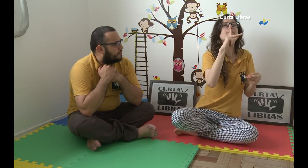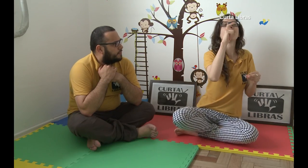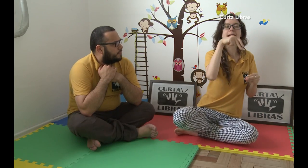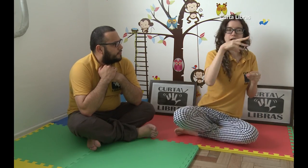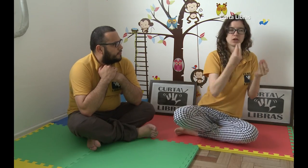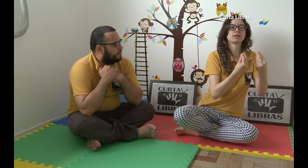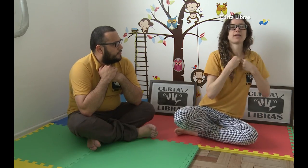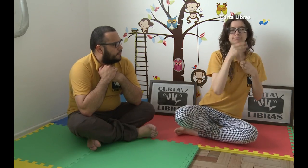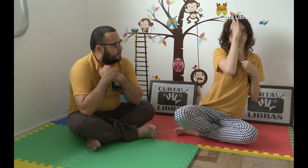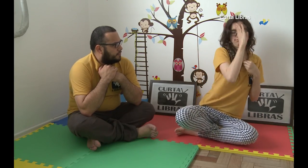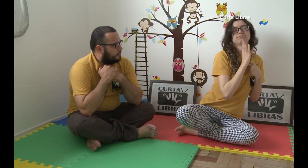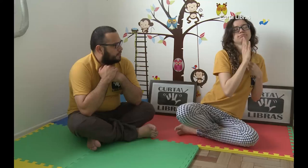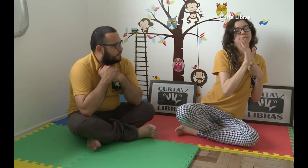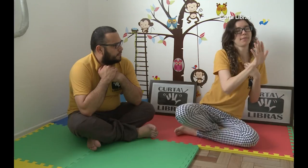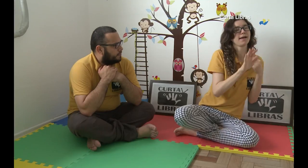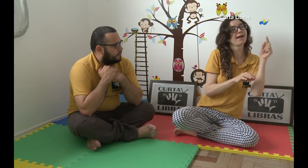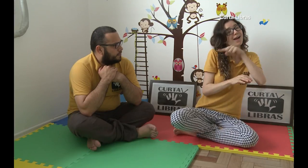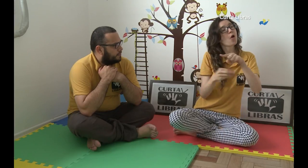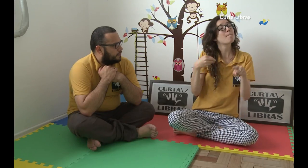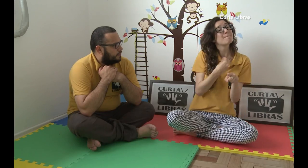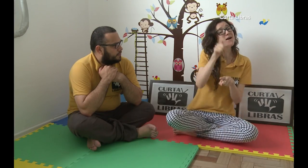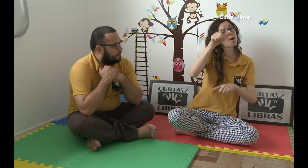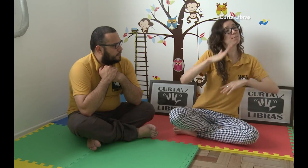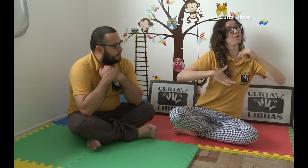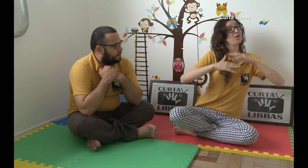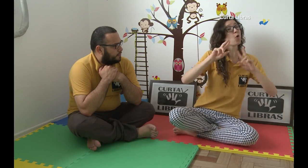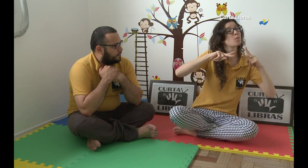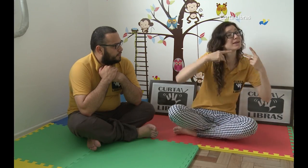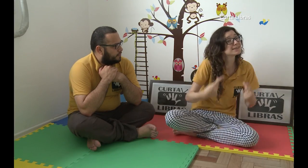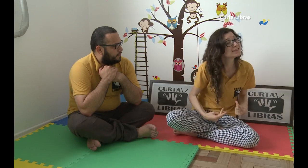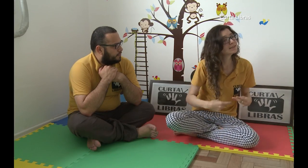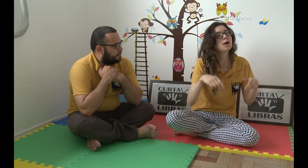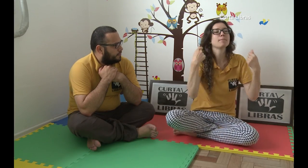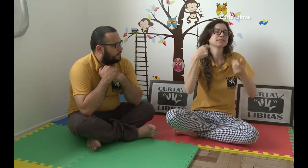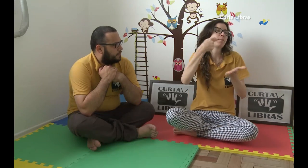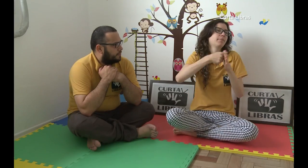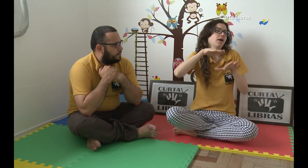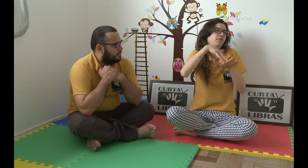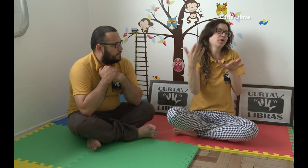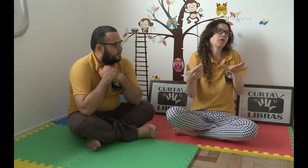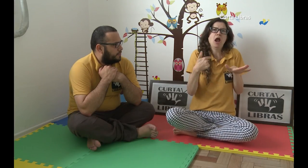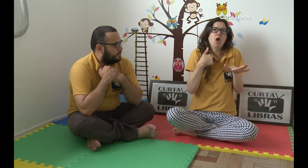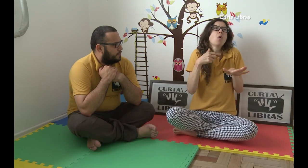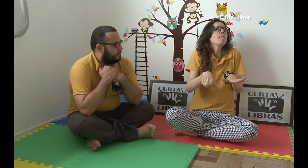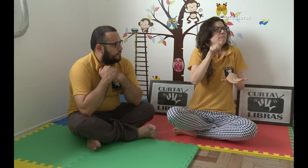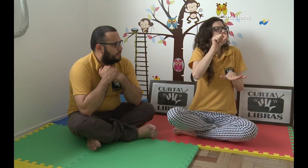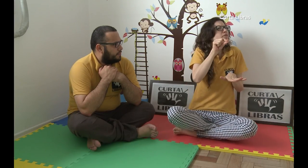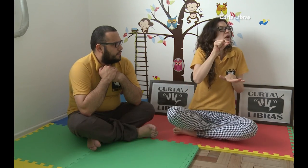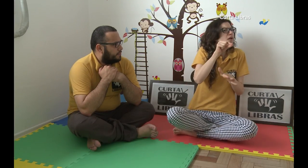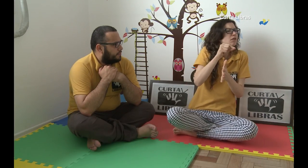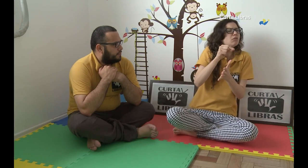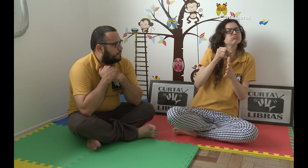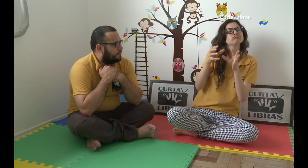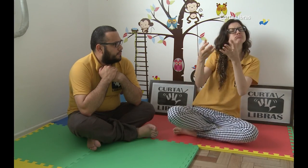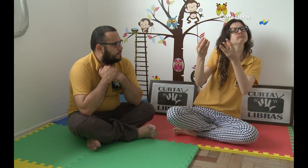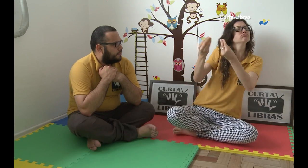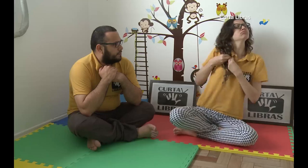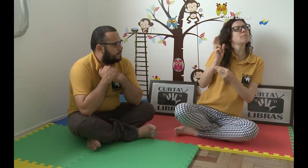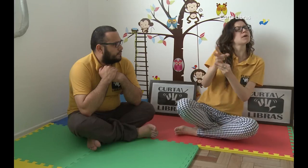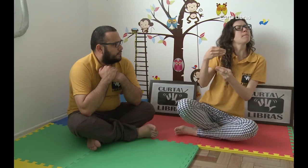Precisa ser pago por fora Mas mesmo assim Eu optei por pagar o médico separado Porque seria o momento Que minha filha iria escolher O dia e o